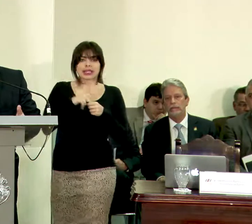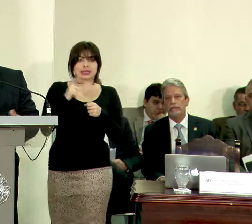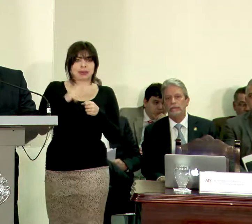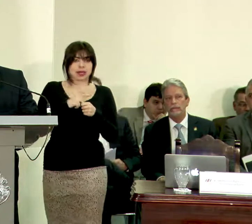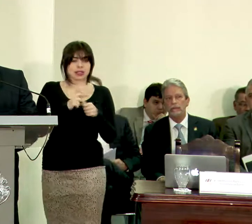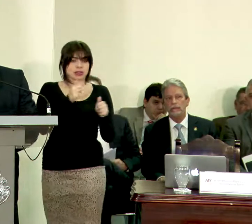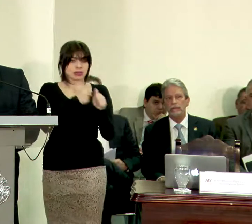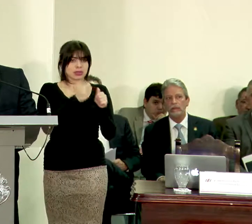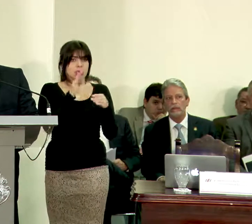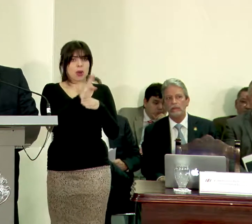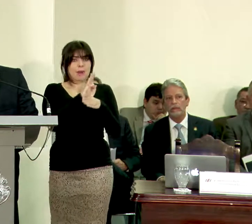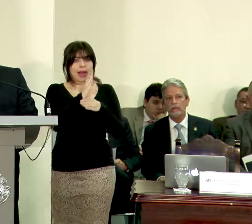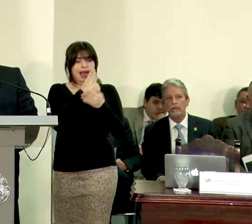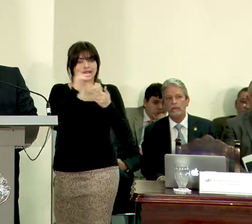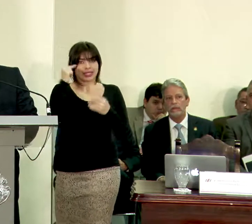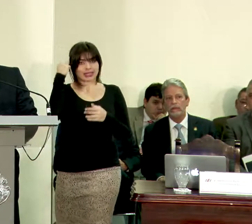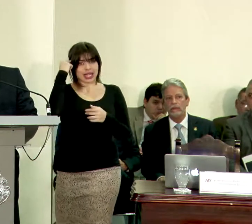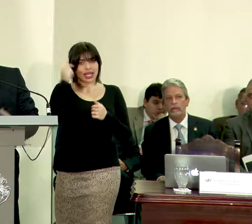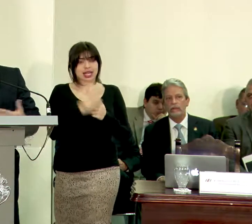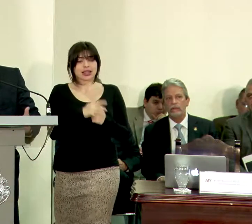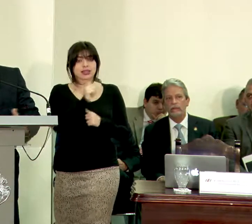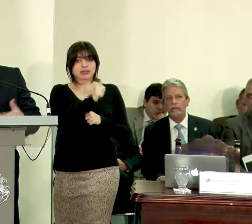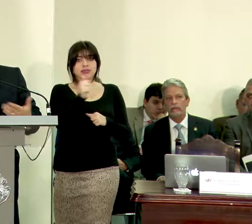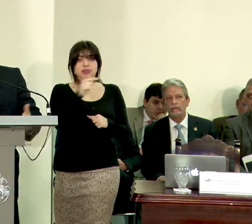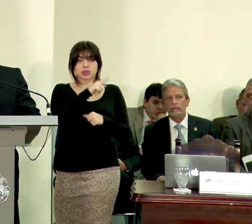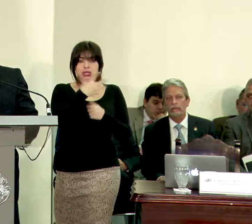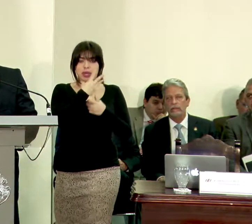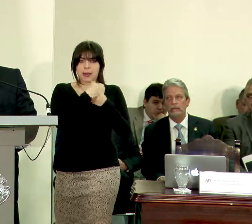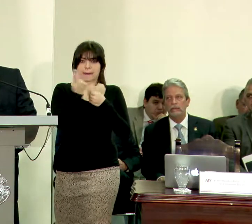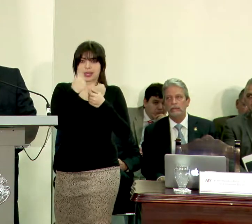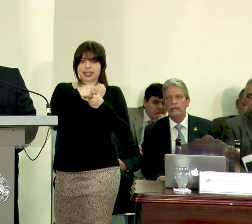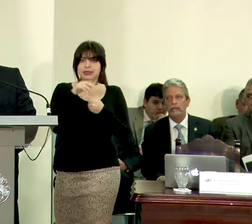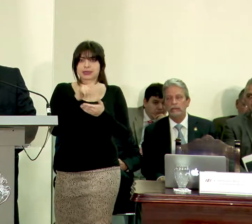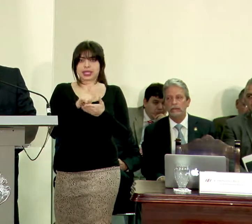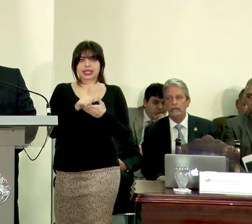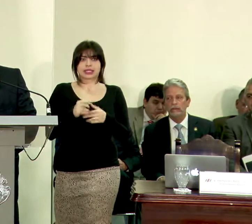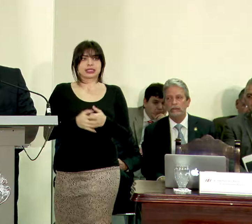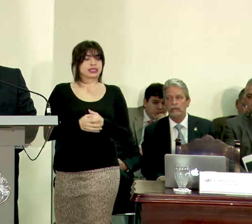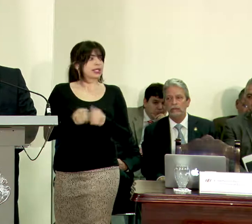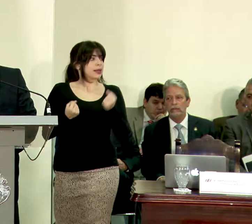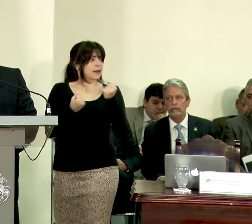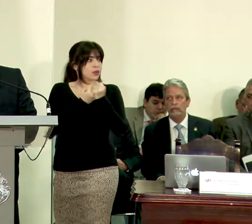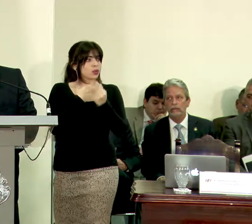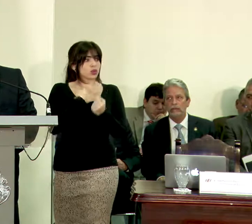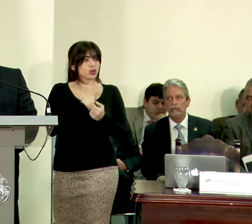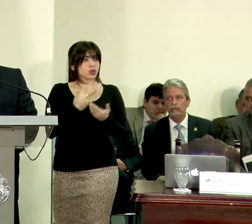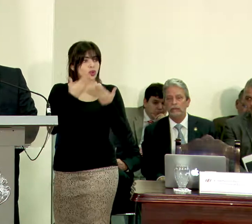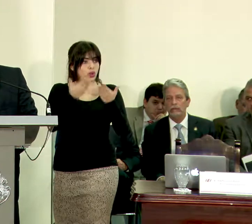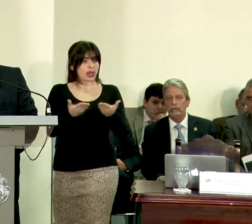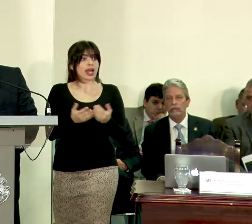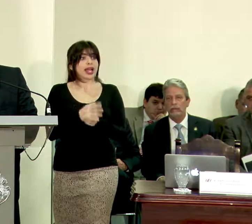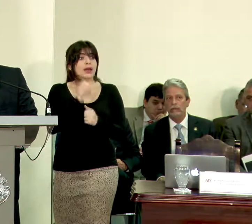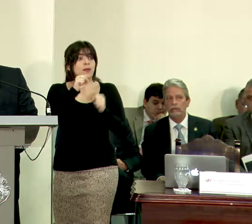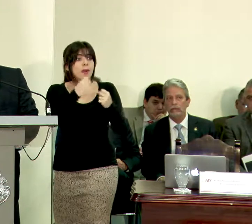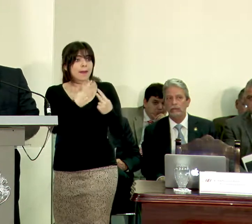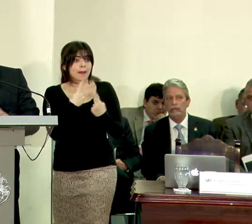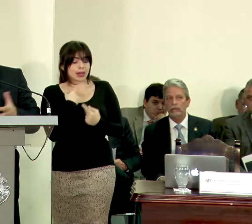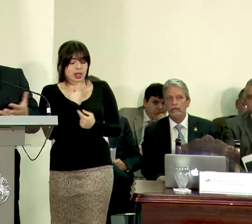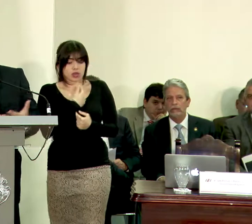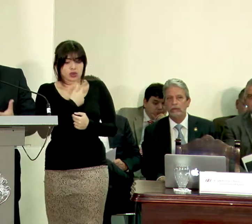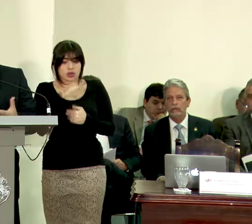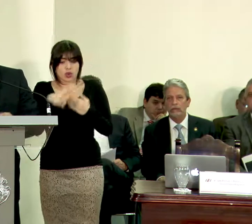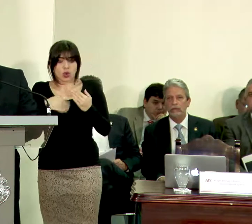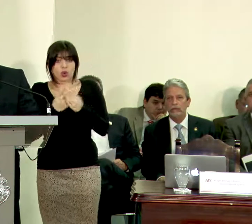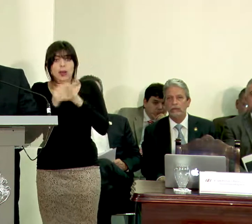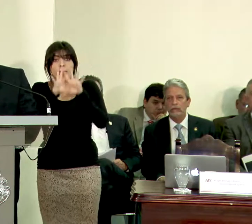de los propios bancos estatales, que sean ellos copartícipes de este impulso que se les está dando y que nos permitan a todos